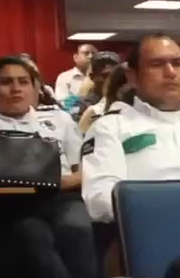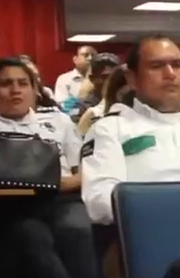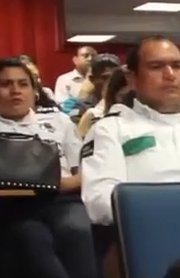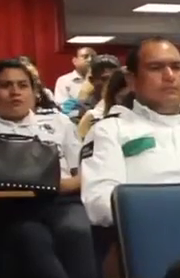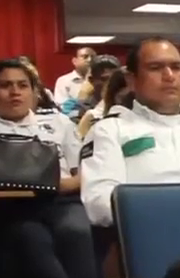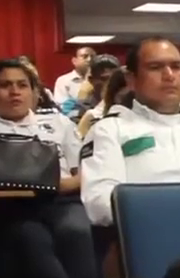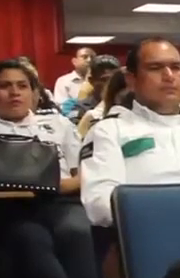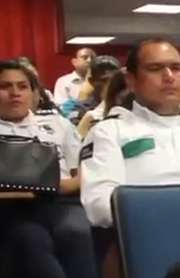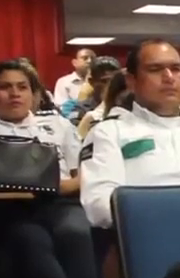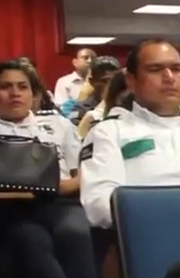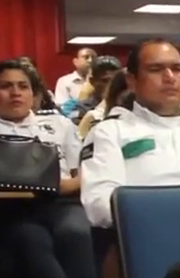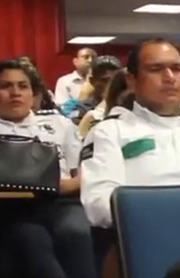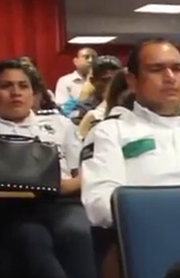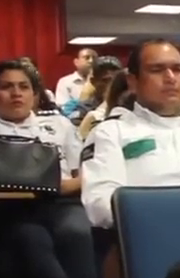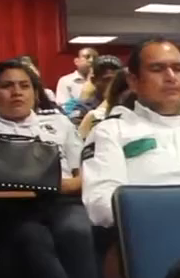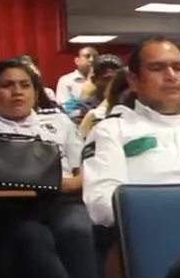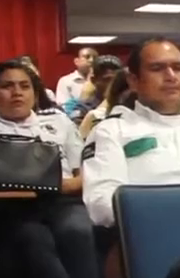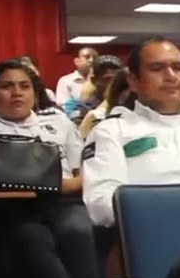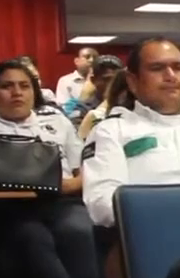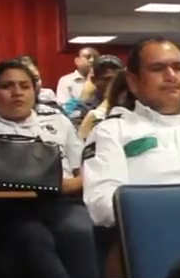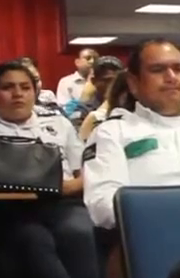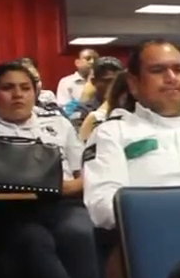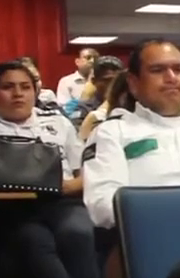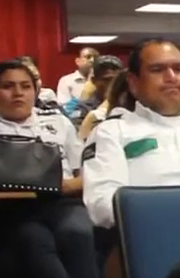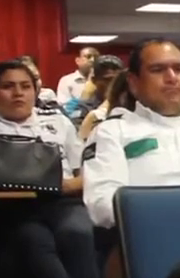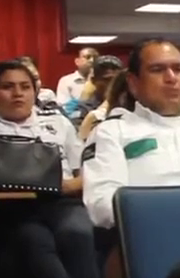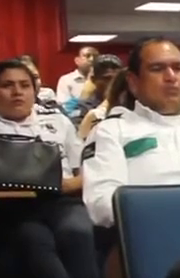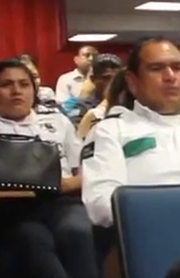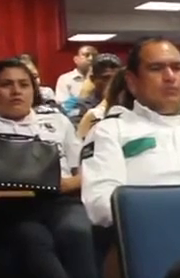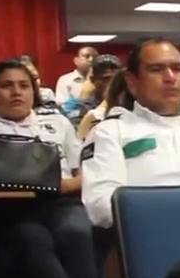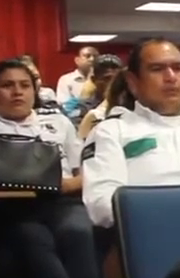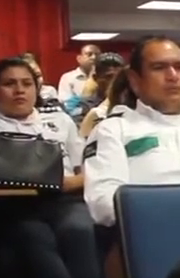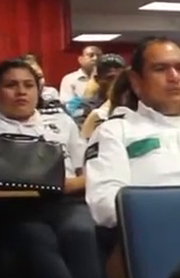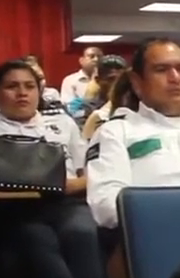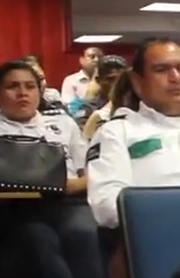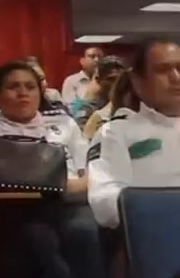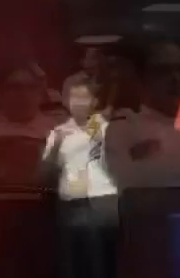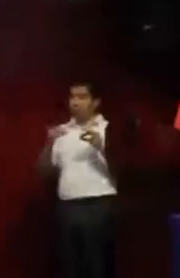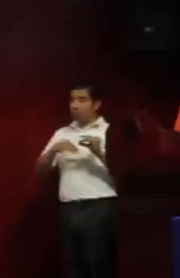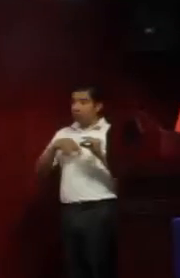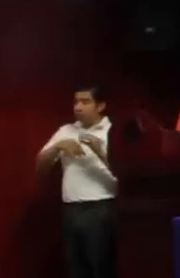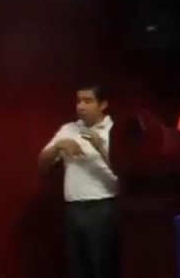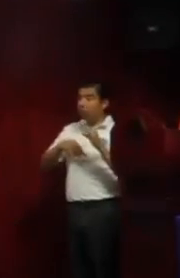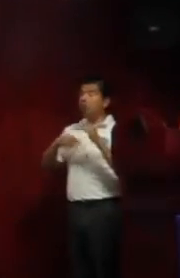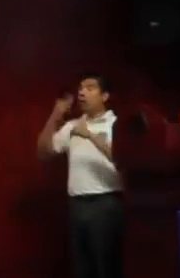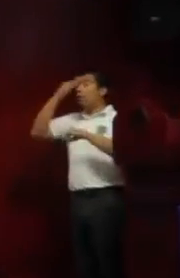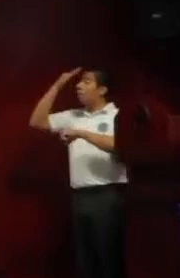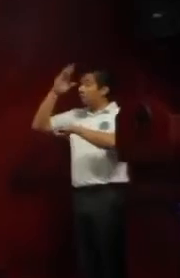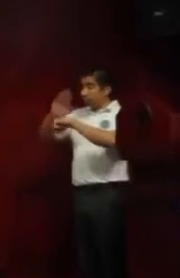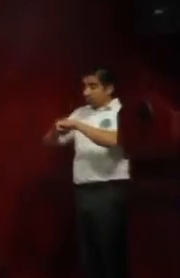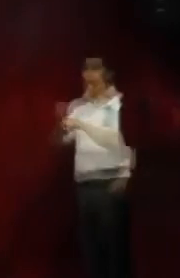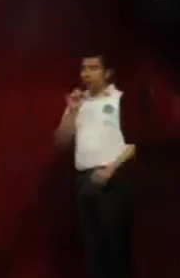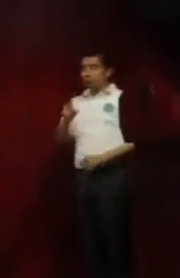relación. Estamos en el proceso de envejecimiento y muy pronto vamos a hacer, ¿no?, que esta pirámide poblacional... Conmemoramos el Día